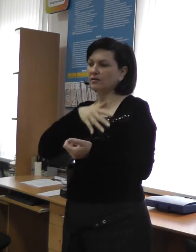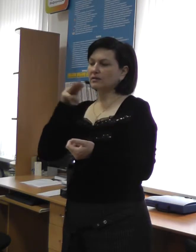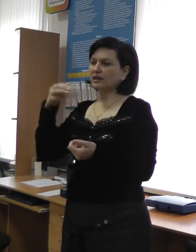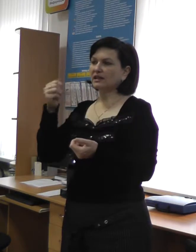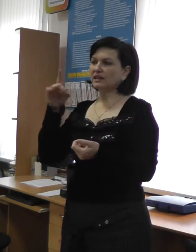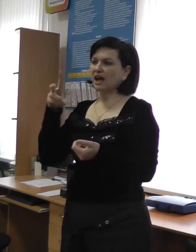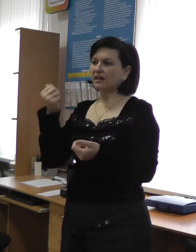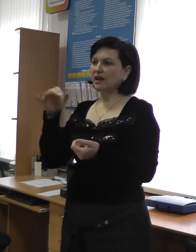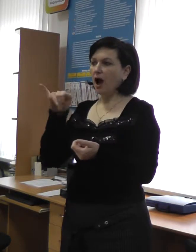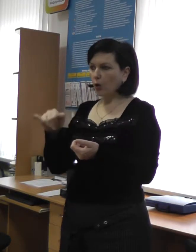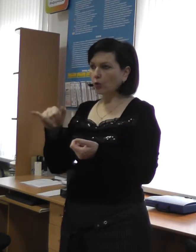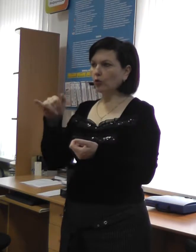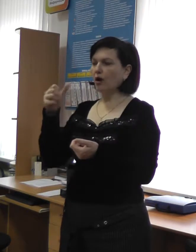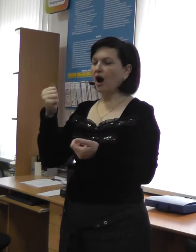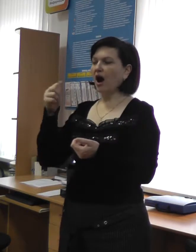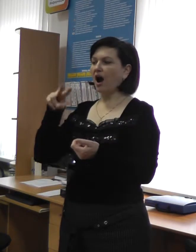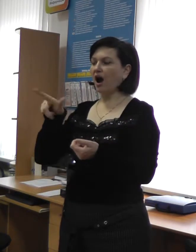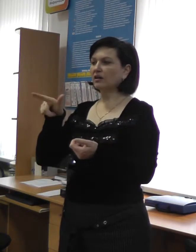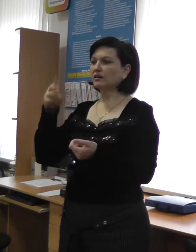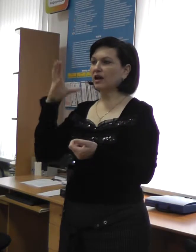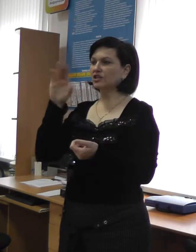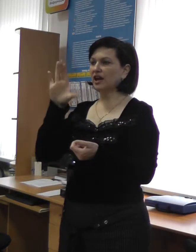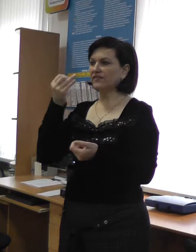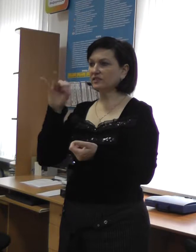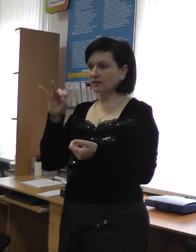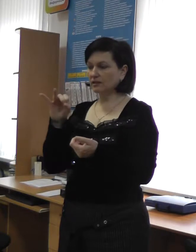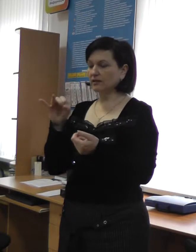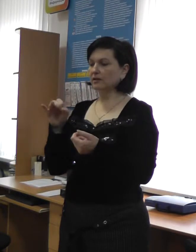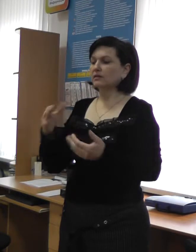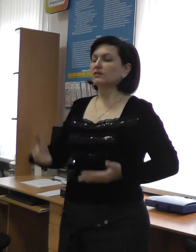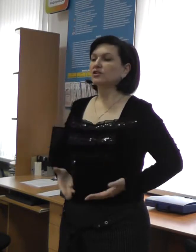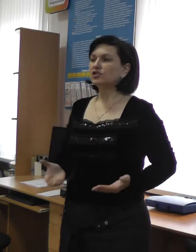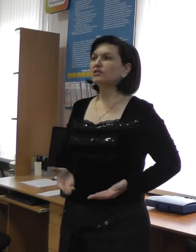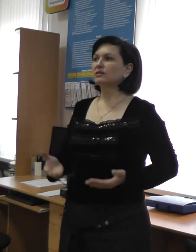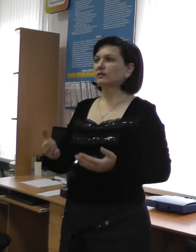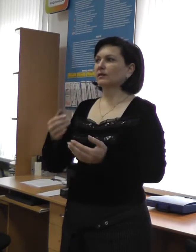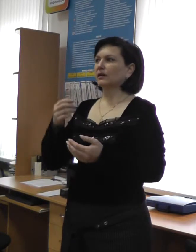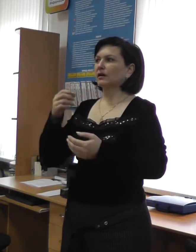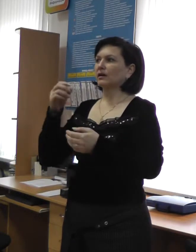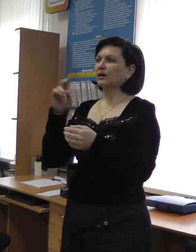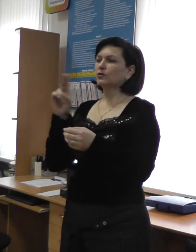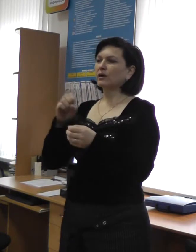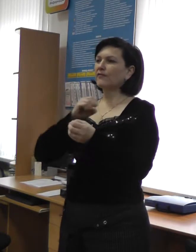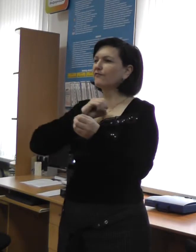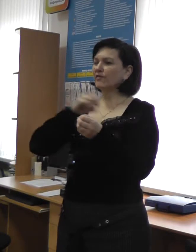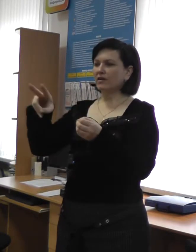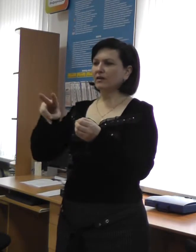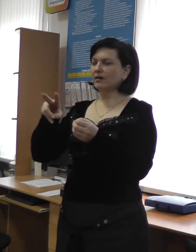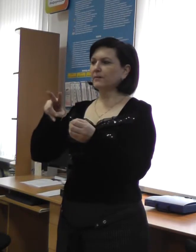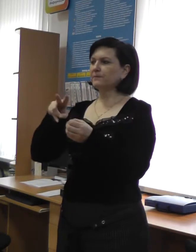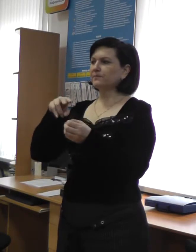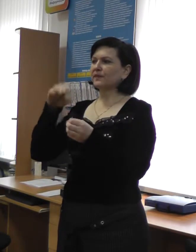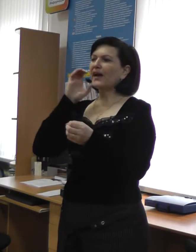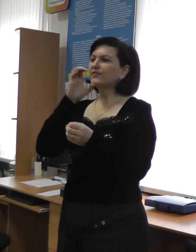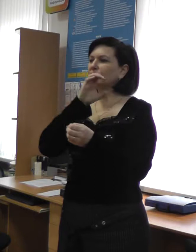Тарнау, Альшевский, поэт Катенин. Здесь жили сосланные в Сибири на Кавказ декабристы: